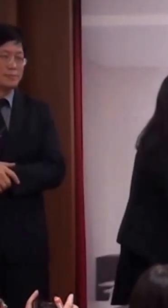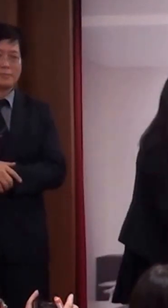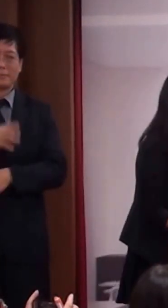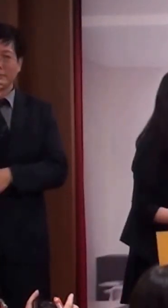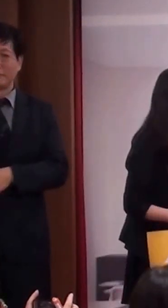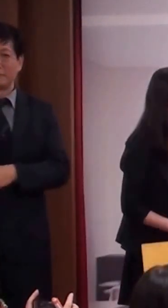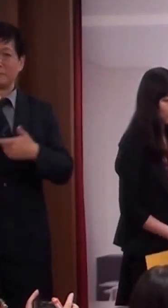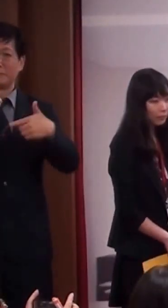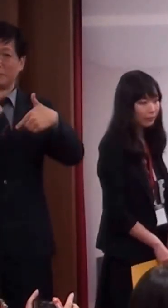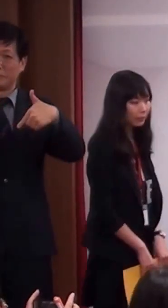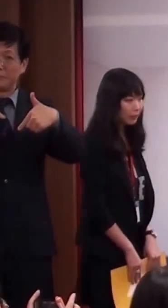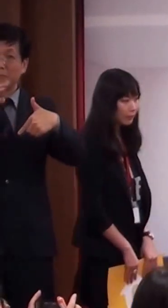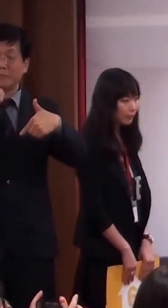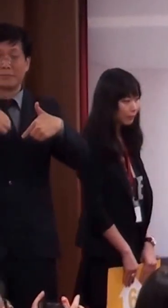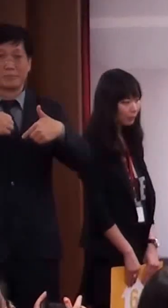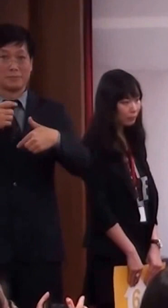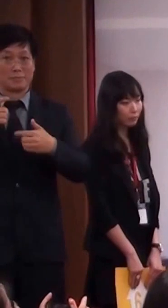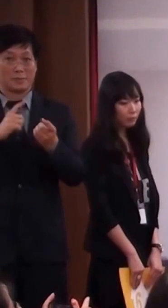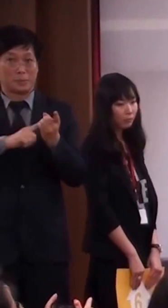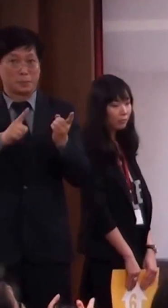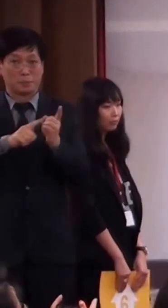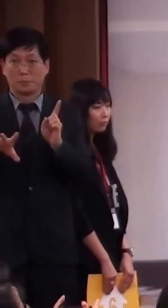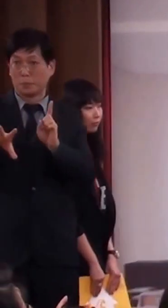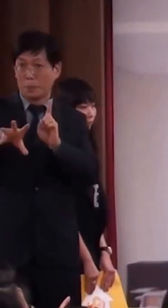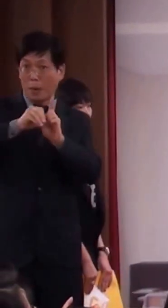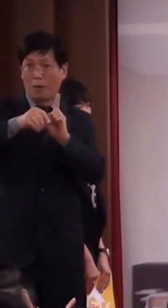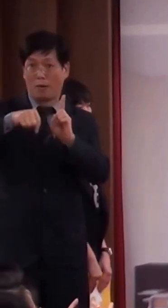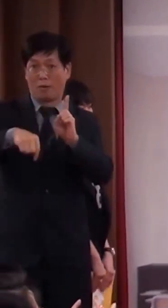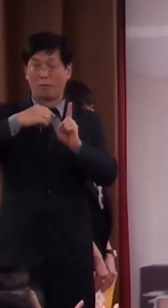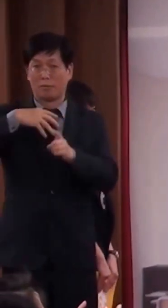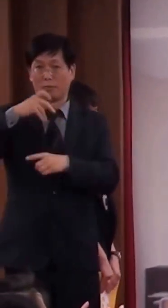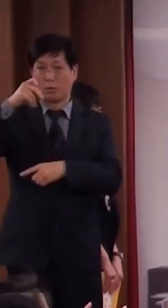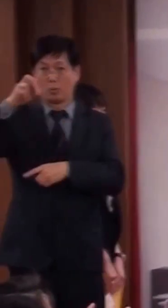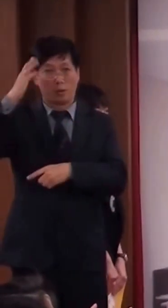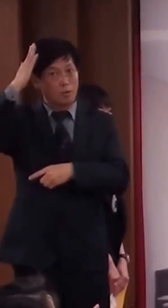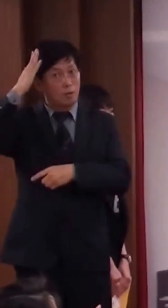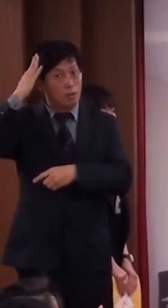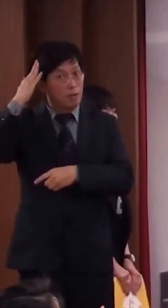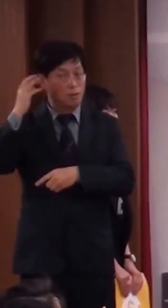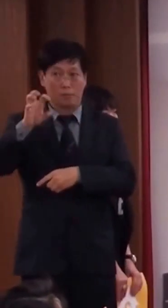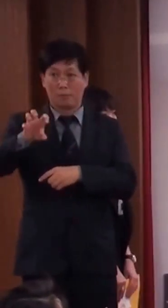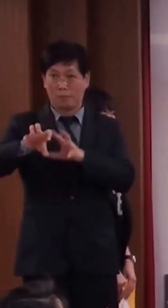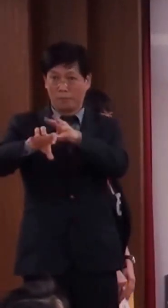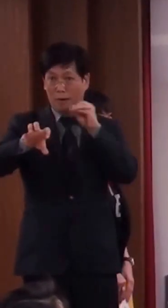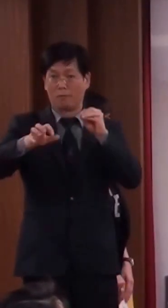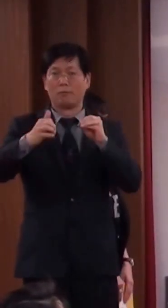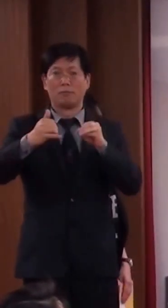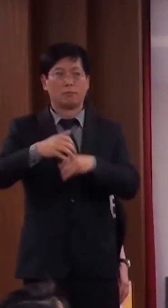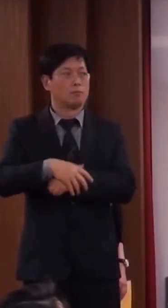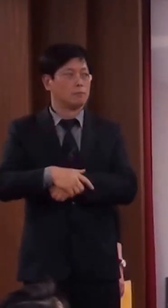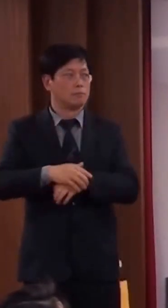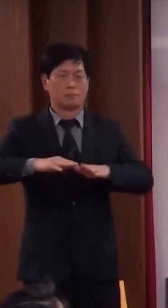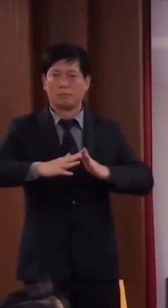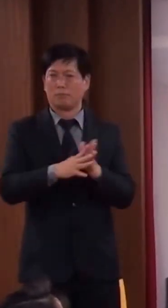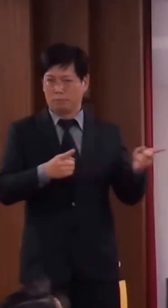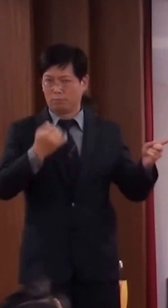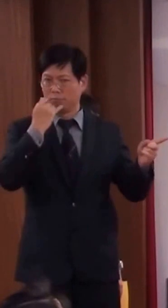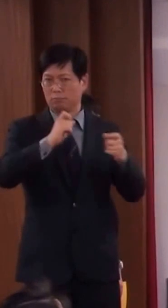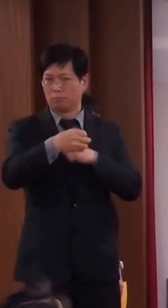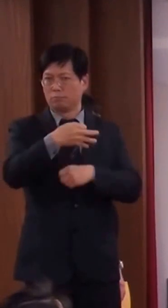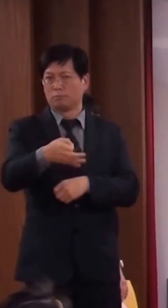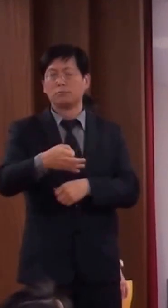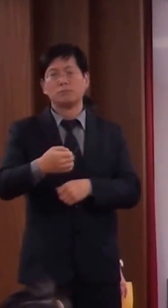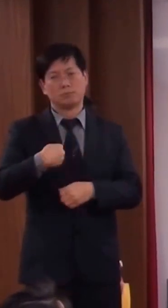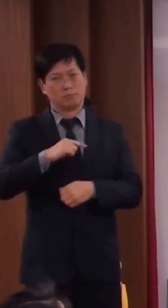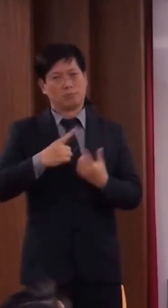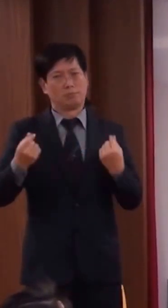新招，是我们行动装置扫描缴款书上 QR code 缴税。我就是现在用这招了。 哦，所以你们都